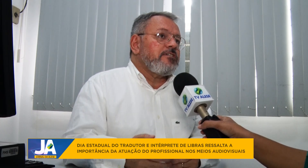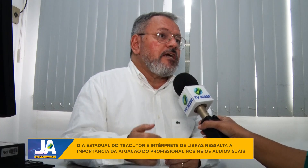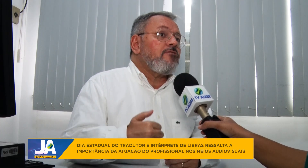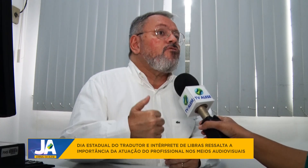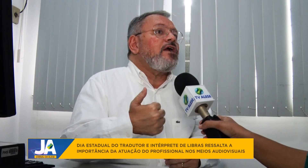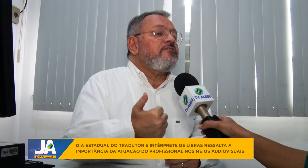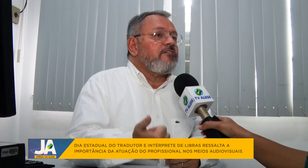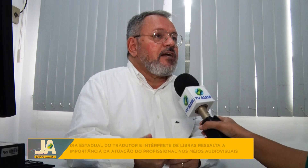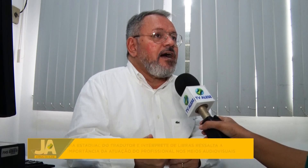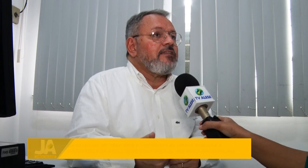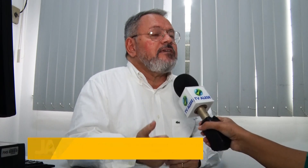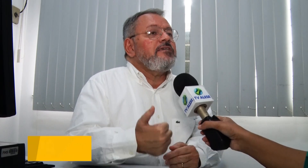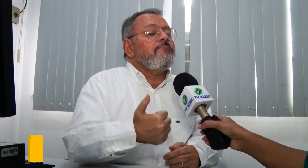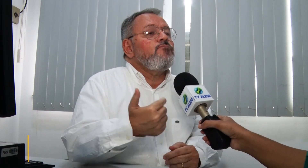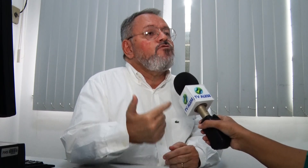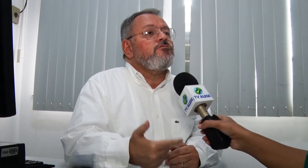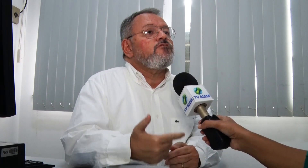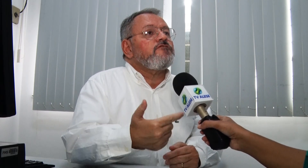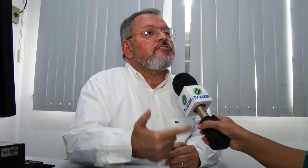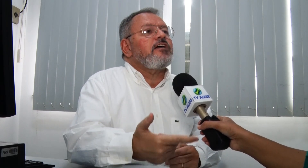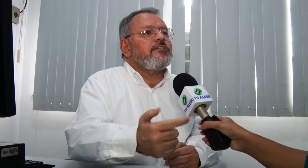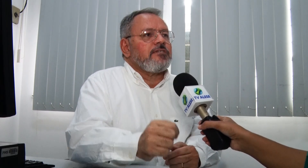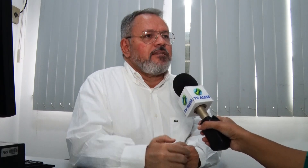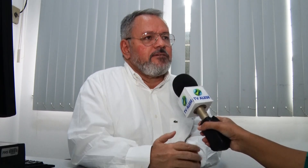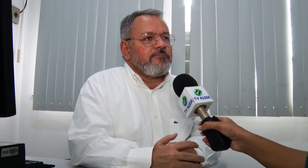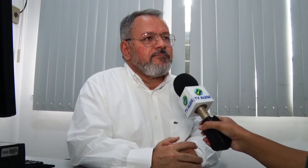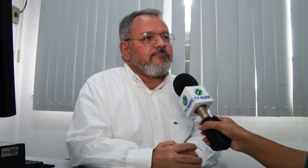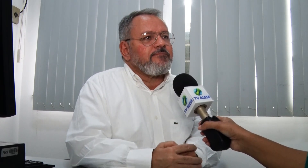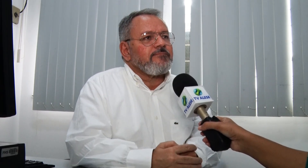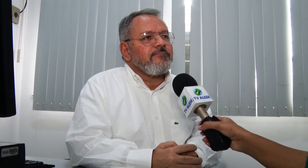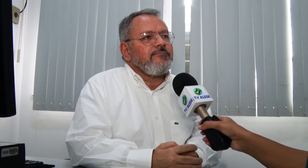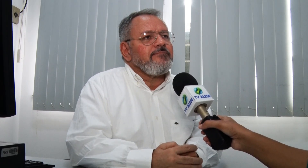audiência, que é qualificada e muito fidelizada.